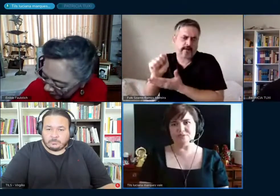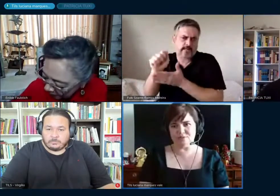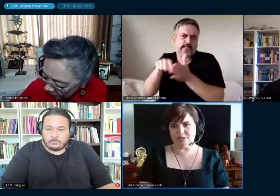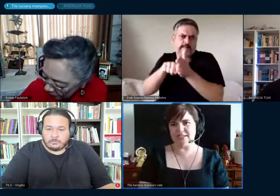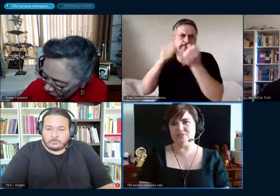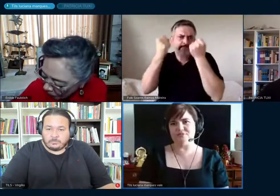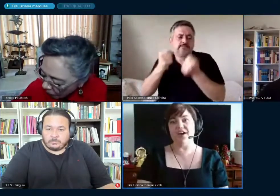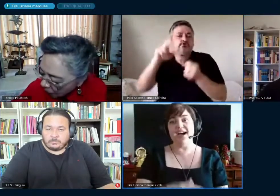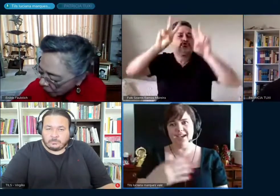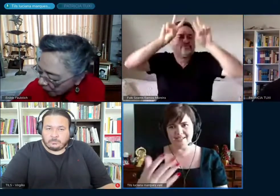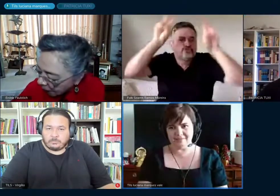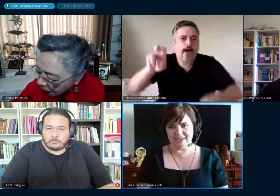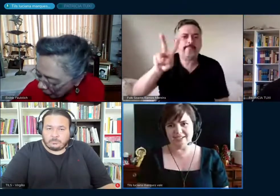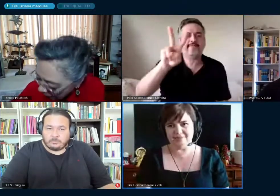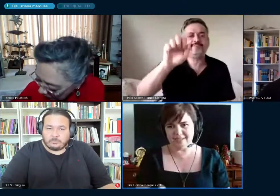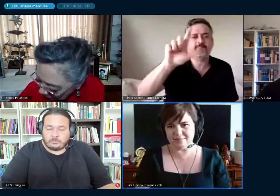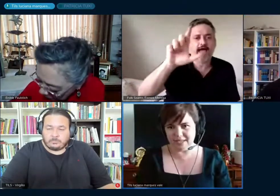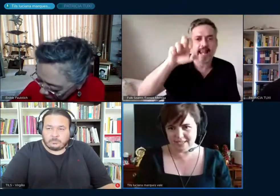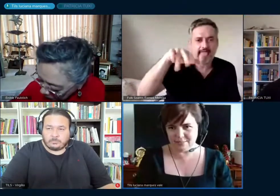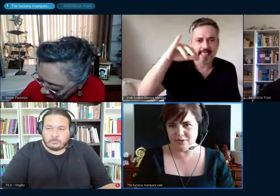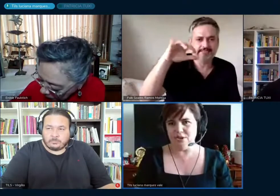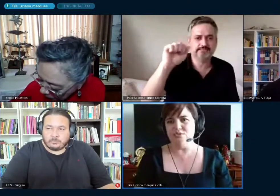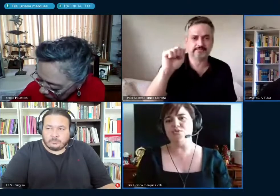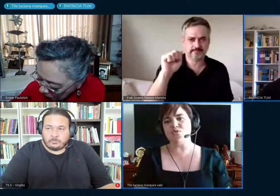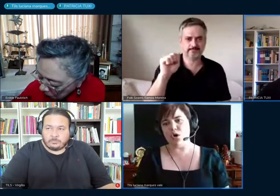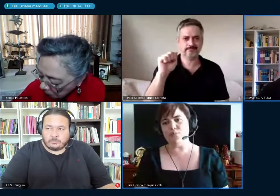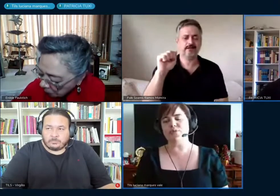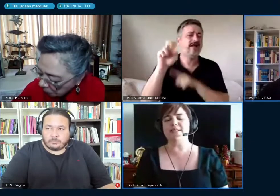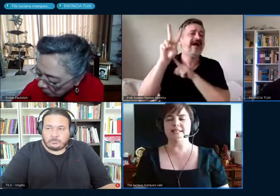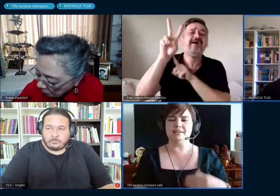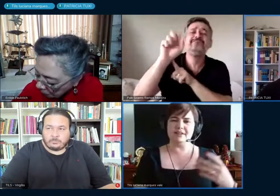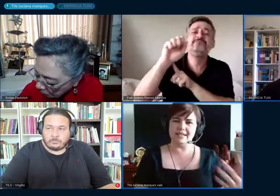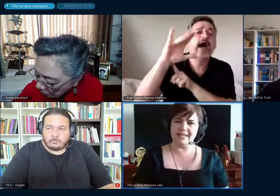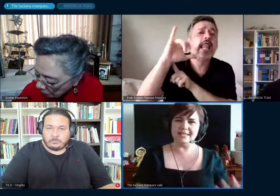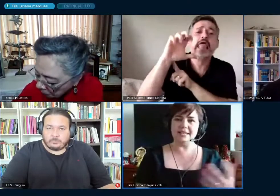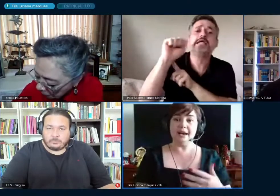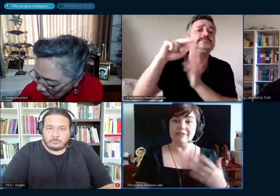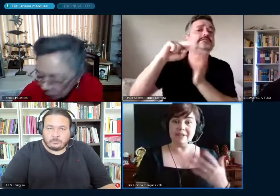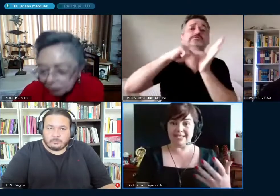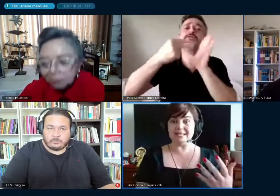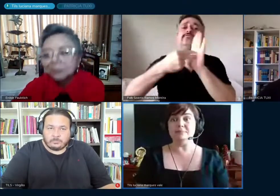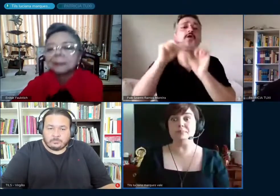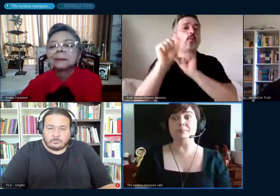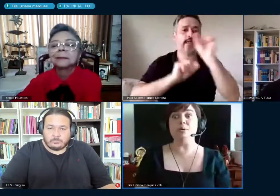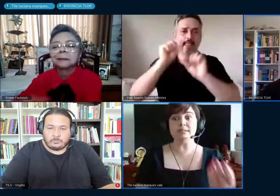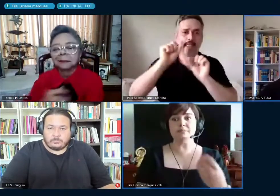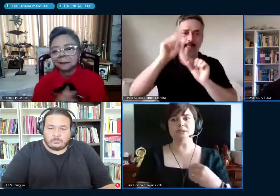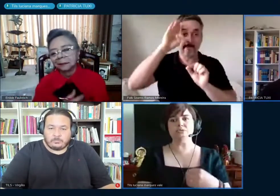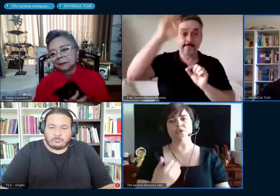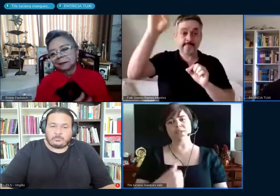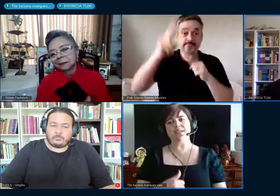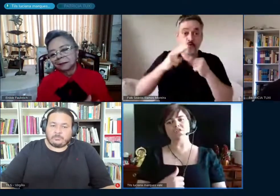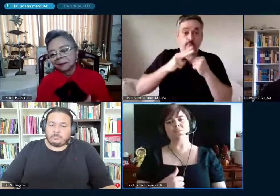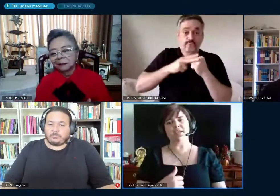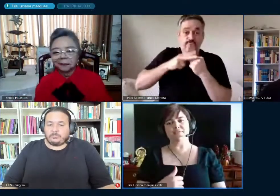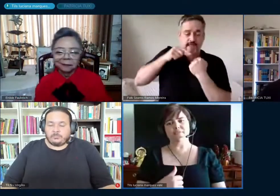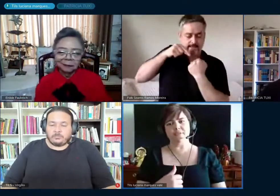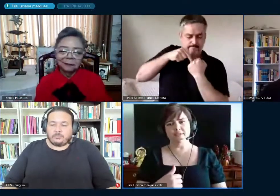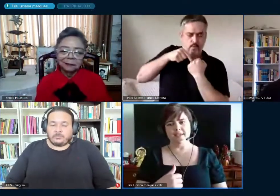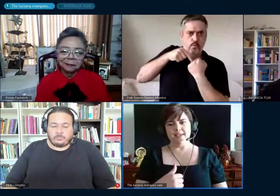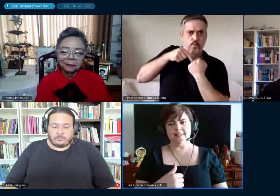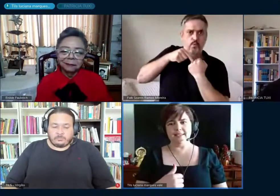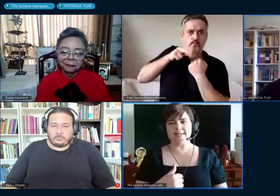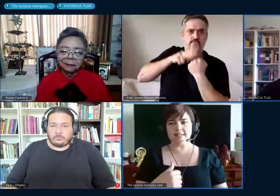questionar a professora Enilde várias e várias vezes mesmo sobre o que seria valência, e a valência me possibilitou o